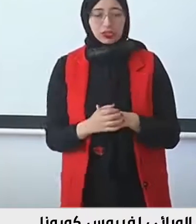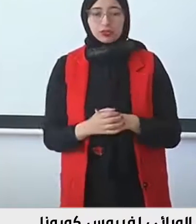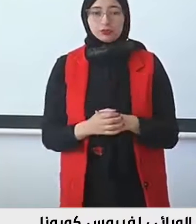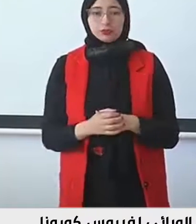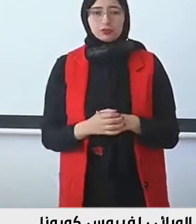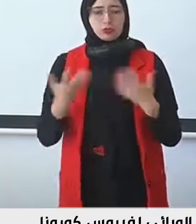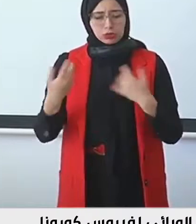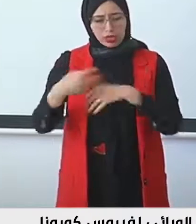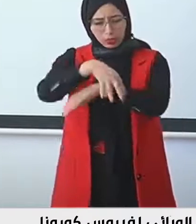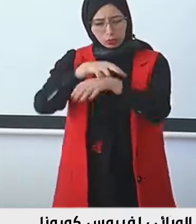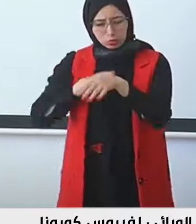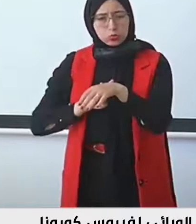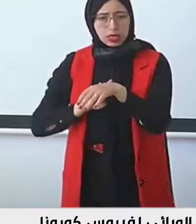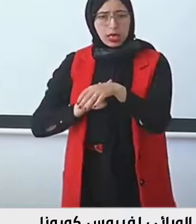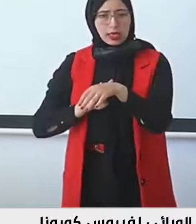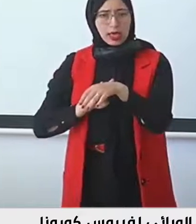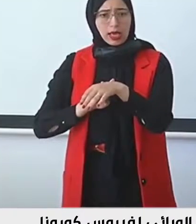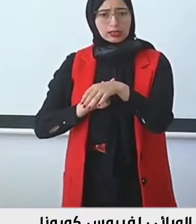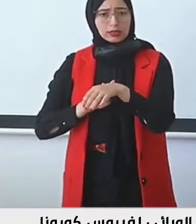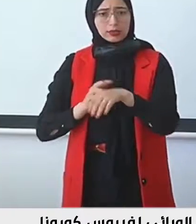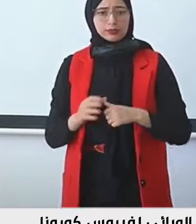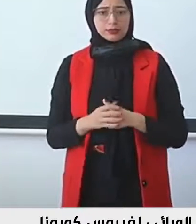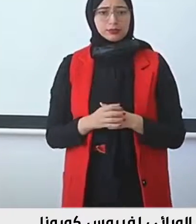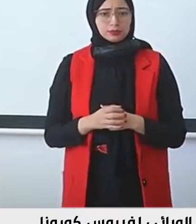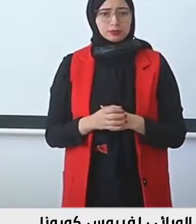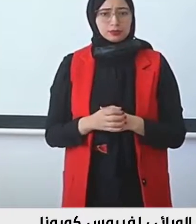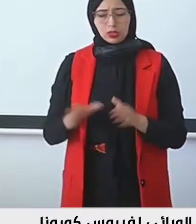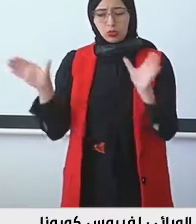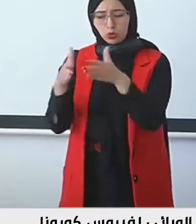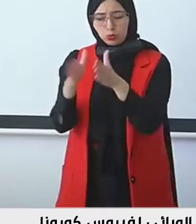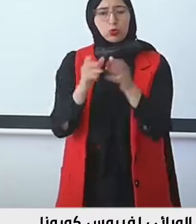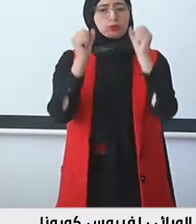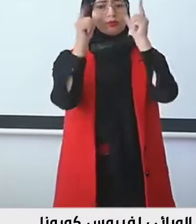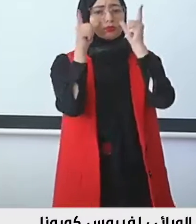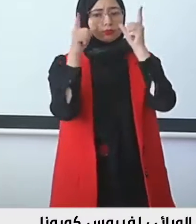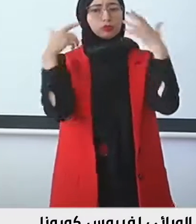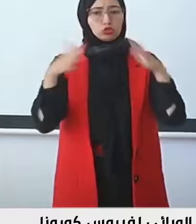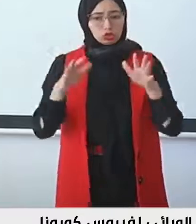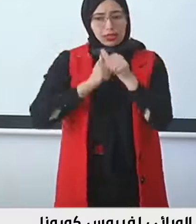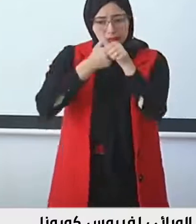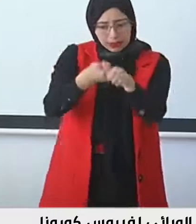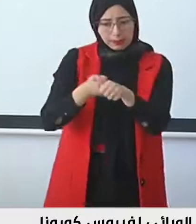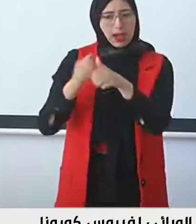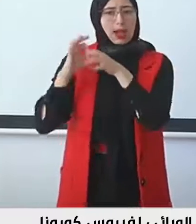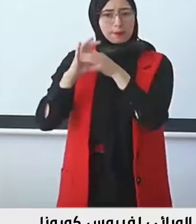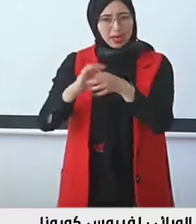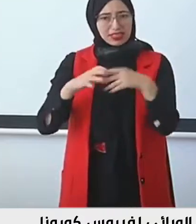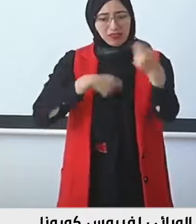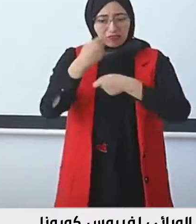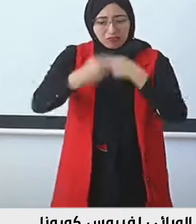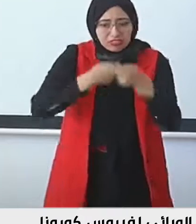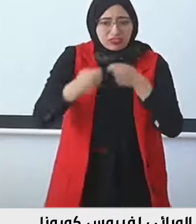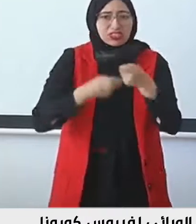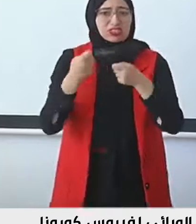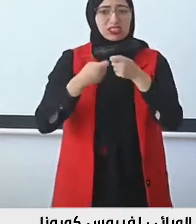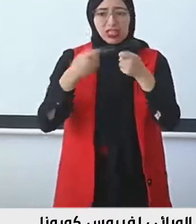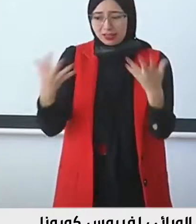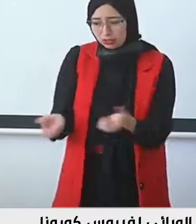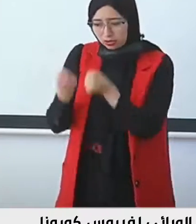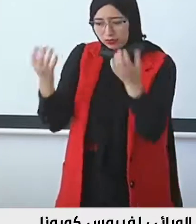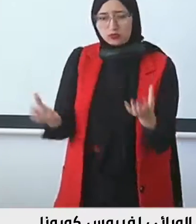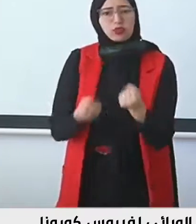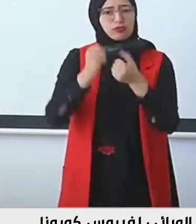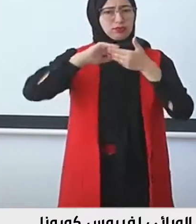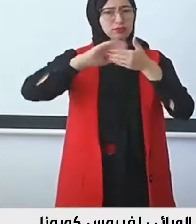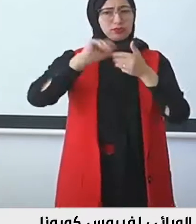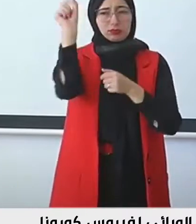في الجهات عندنا كل ما هو خلايا اليقظه في الجهات وخلايا التدخل السريع اللي هما ينسقوا مع